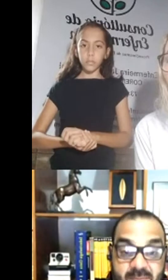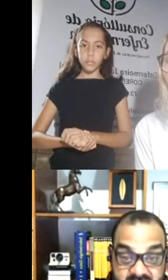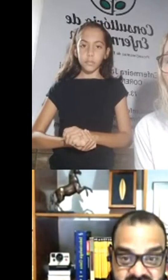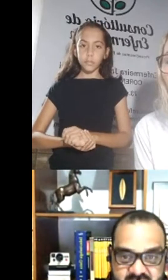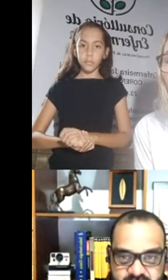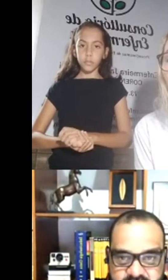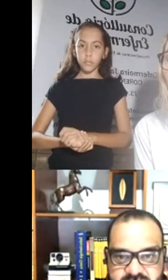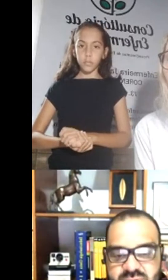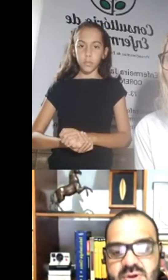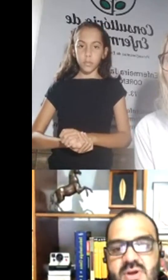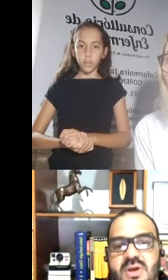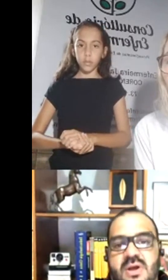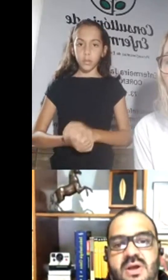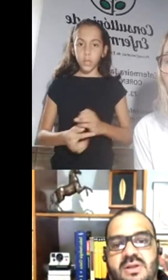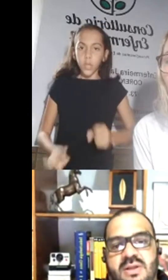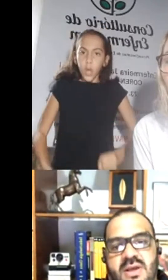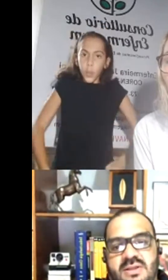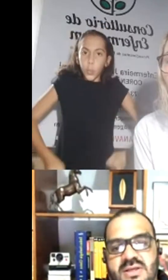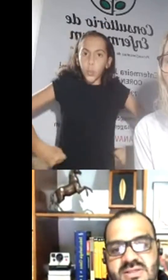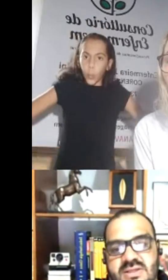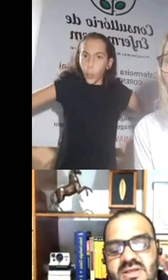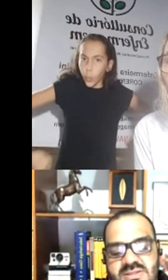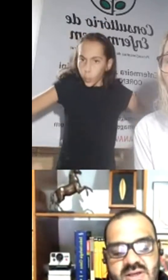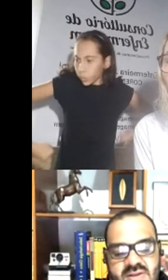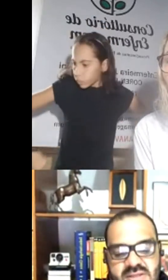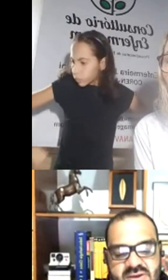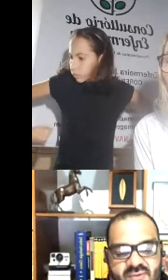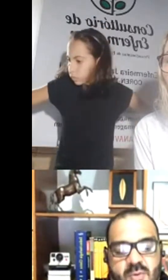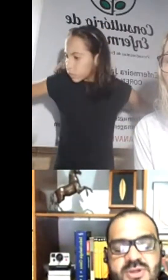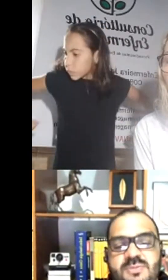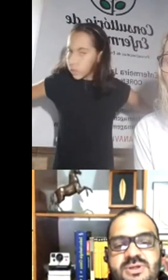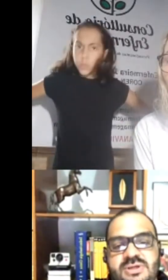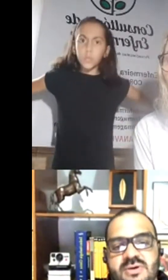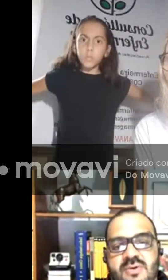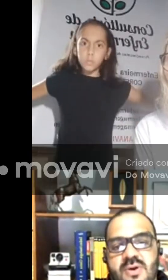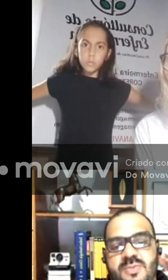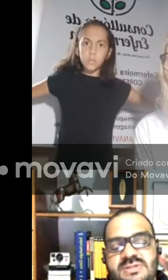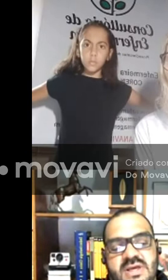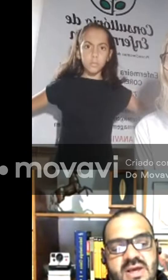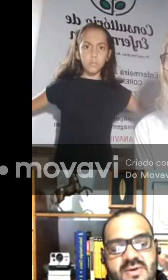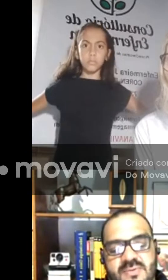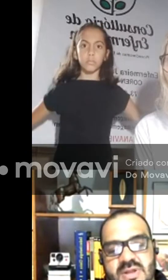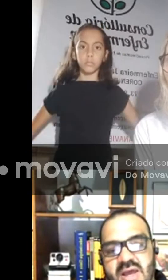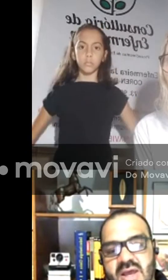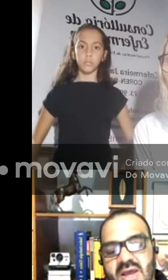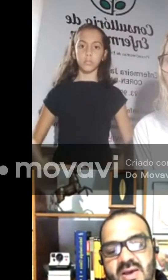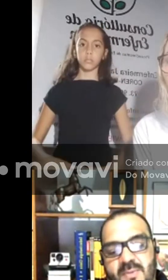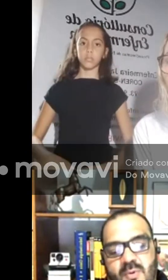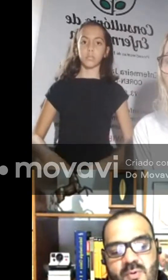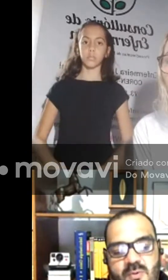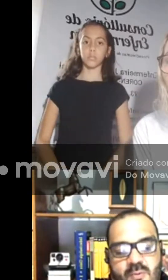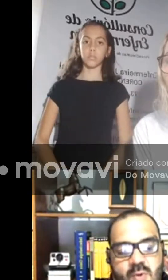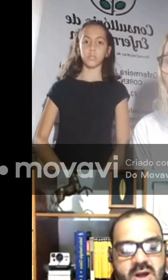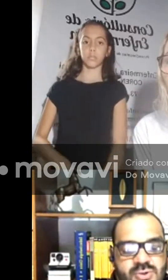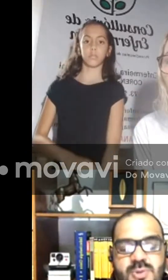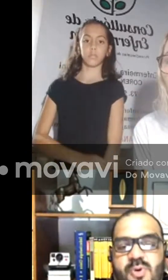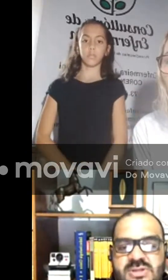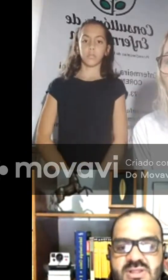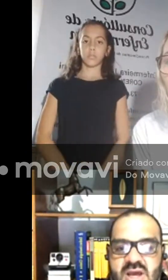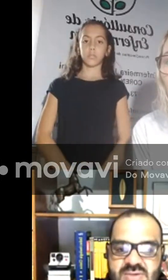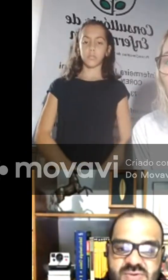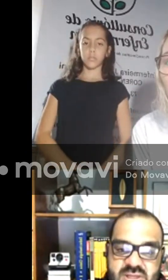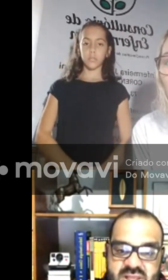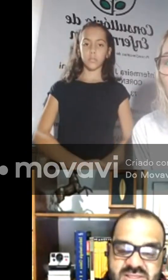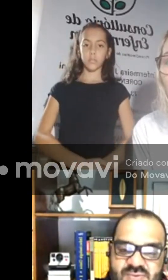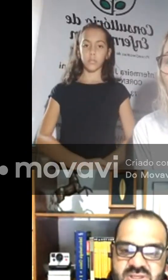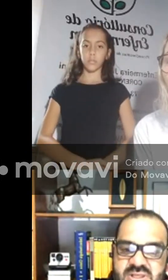tenha, baseado nisso, né? Nessa forma de medir o IMC, quanto de